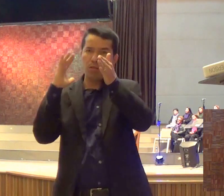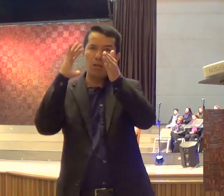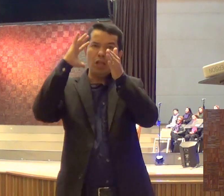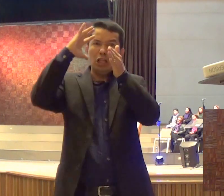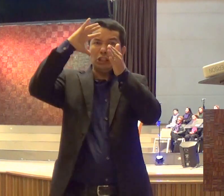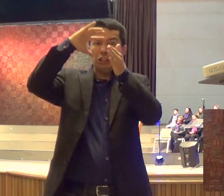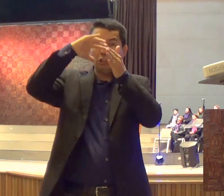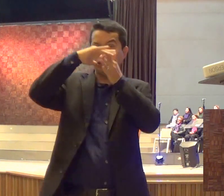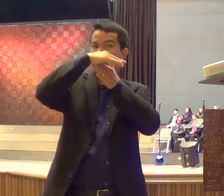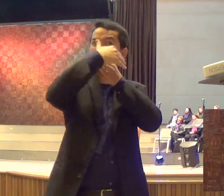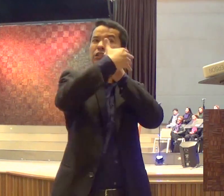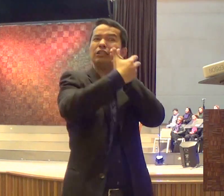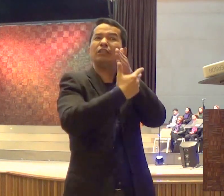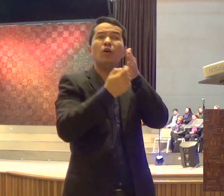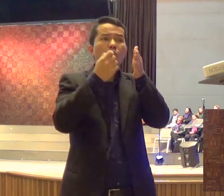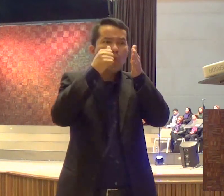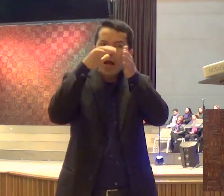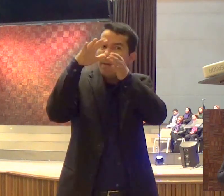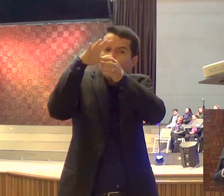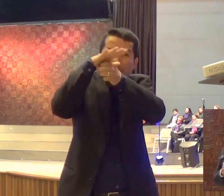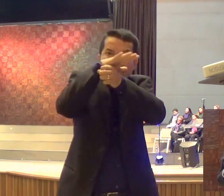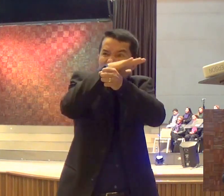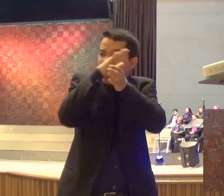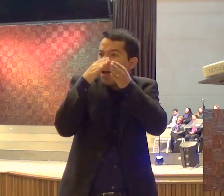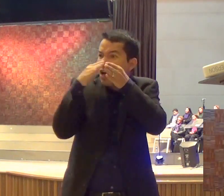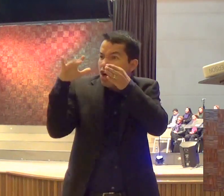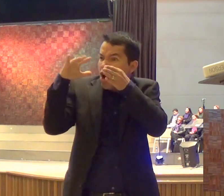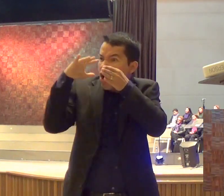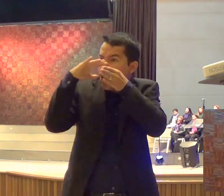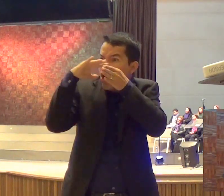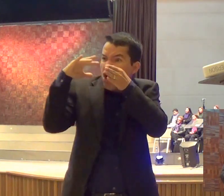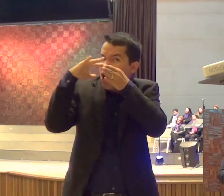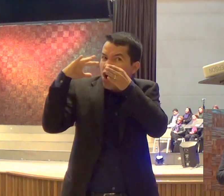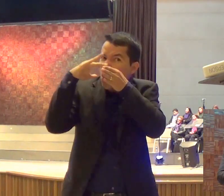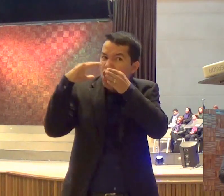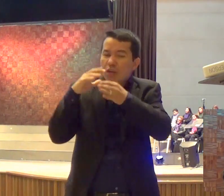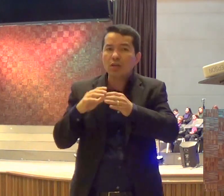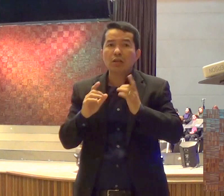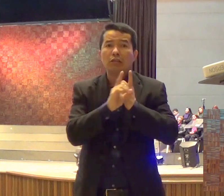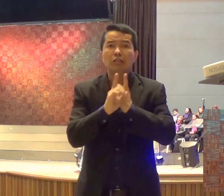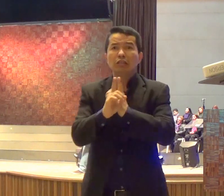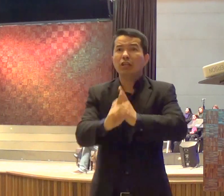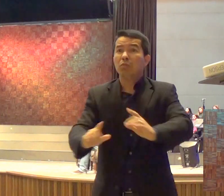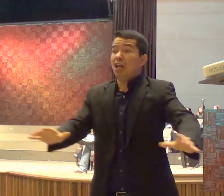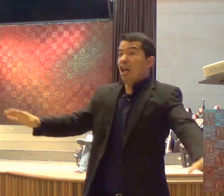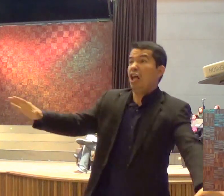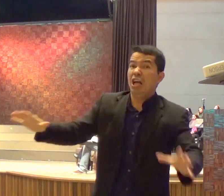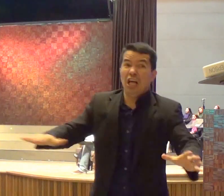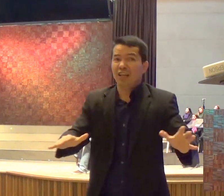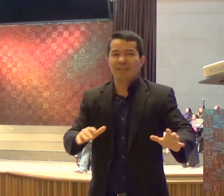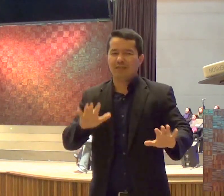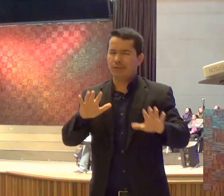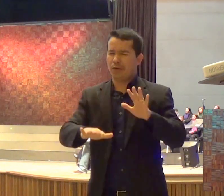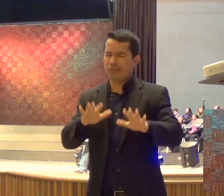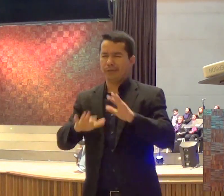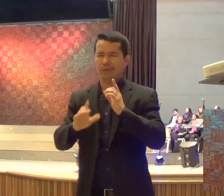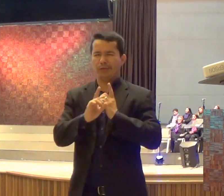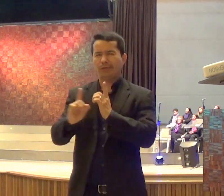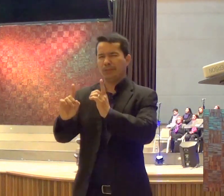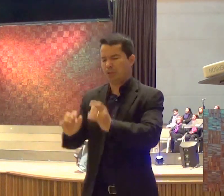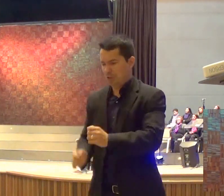capítulo ou no Versículo no final do verso 38 e os discípulos se despertam para pedir o socorro a Jesus